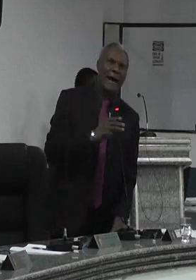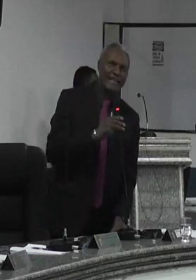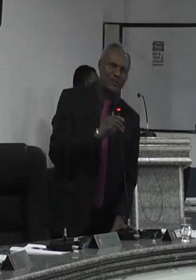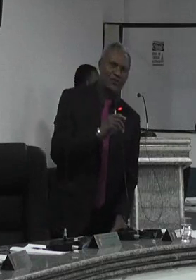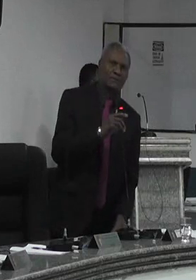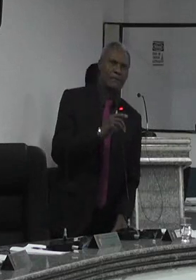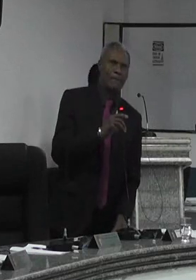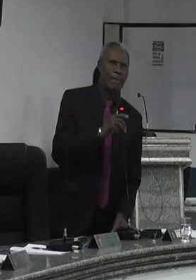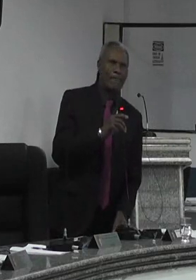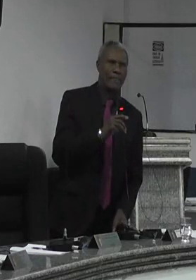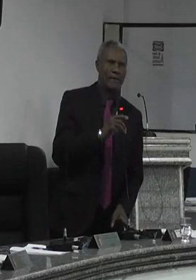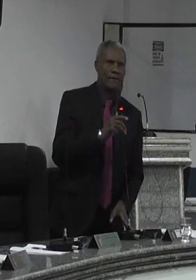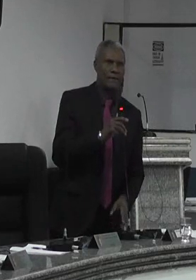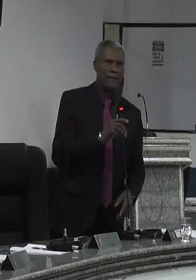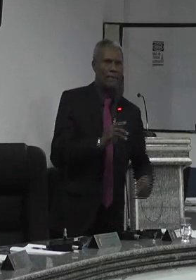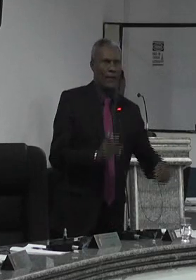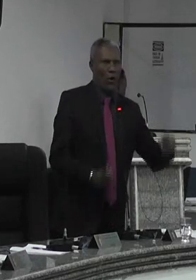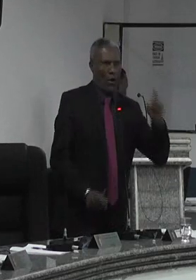em Debate.